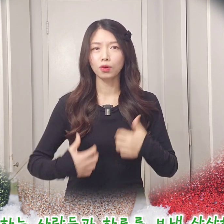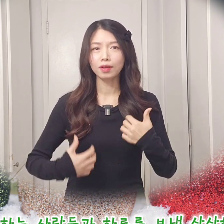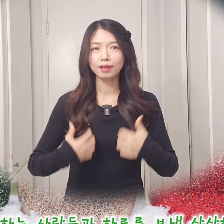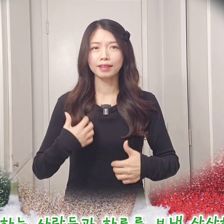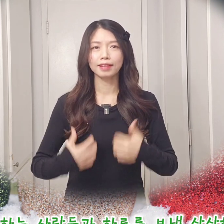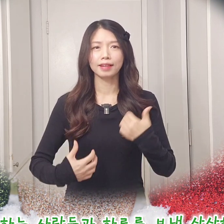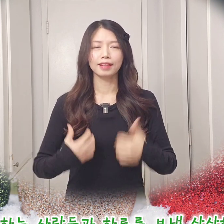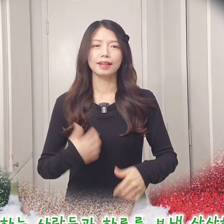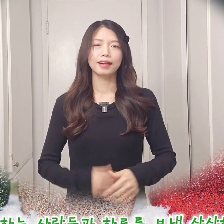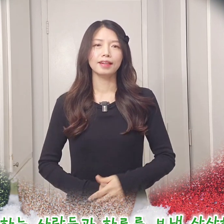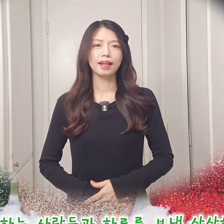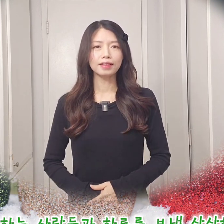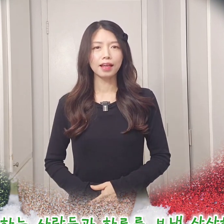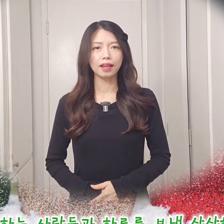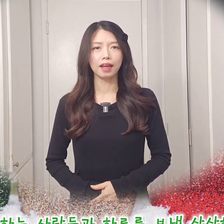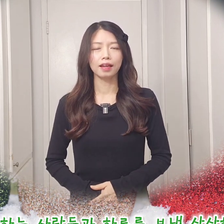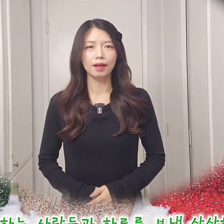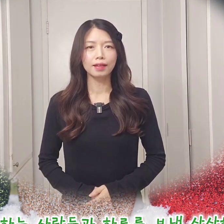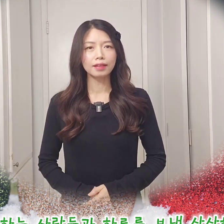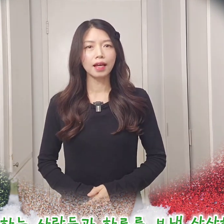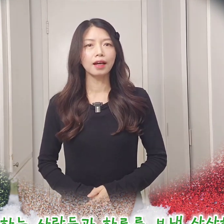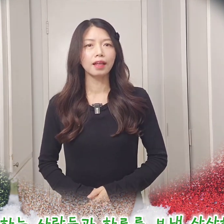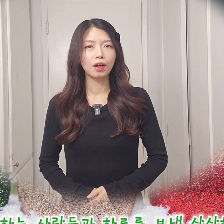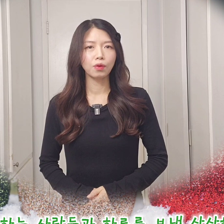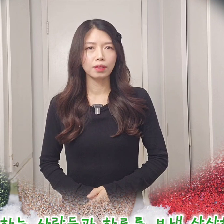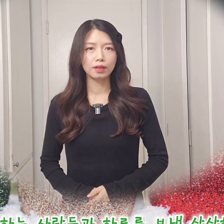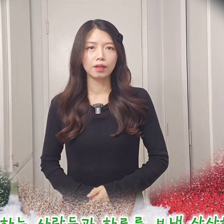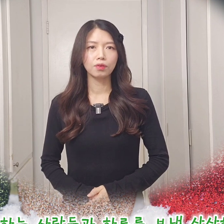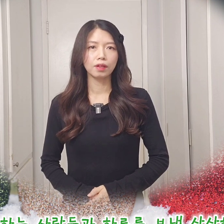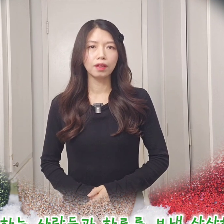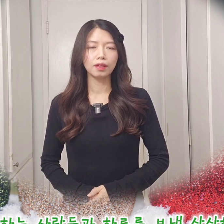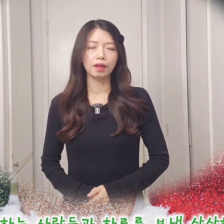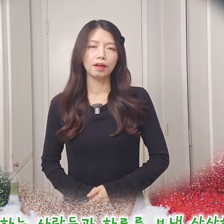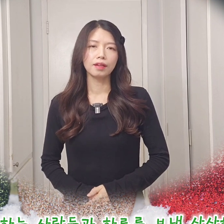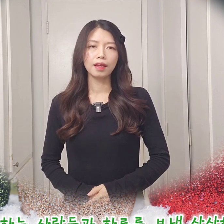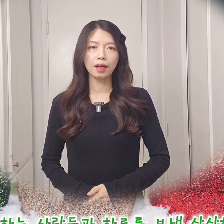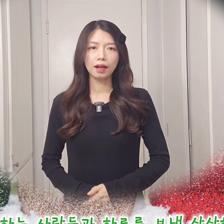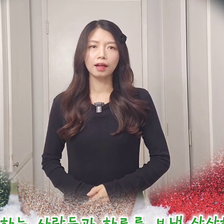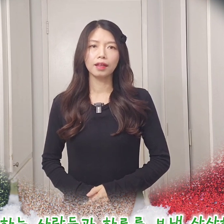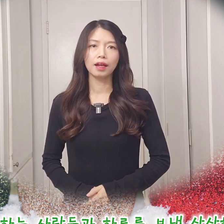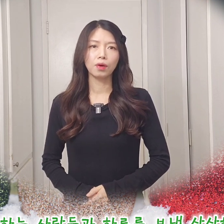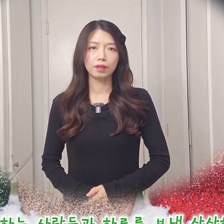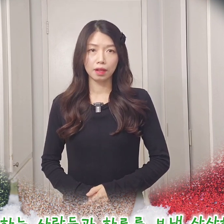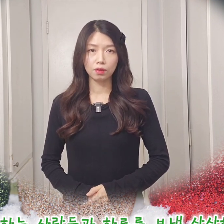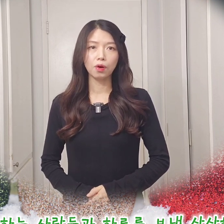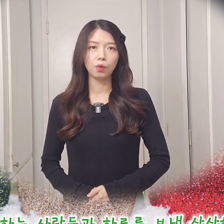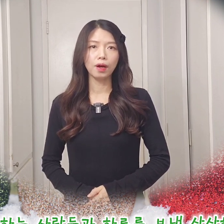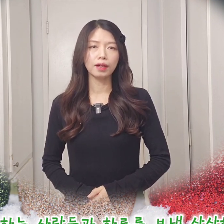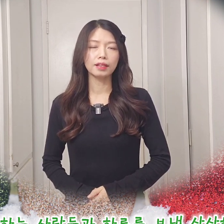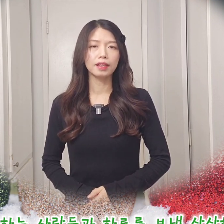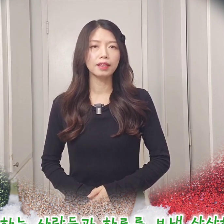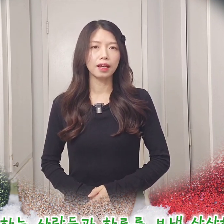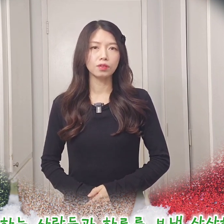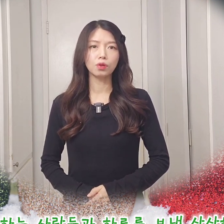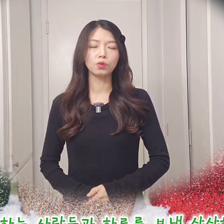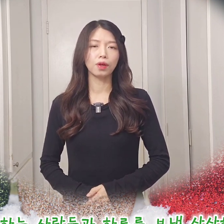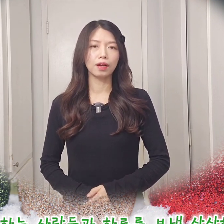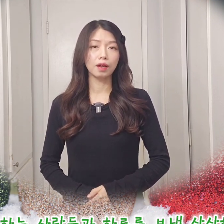즐거울 상상해. 상상하다라고 한 뜻의 수어는 생각하다라고 한 뜻의 수어와 그리다 수어 두 개를